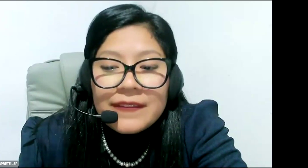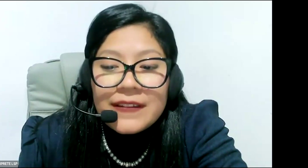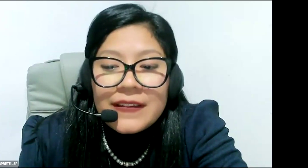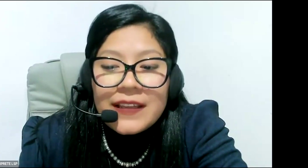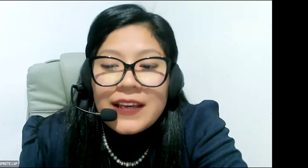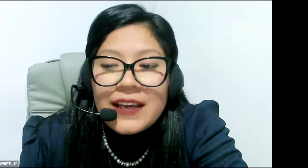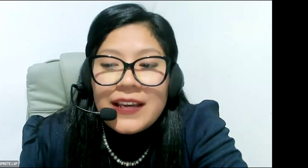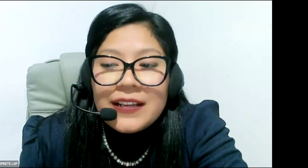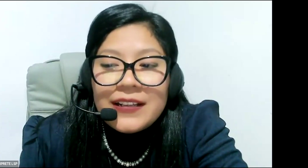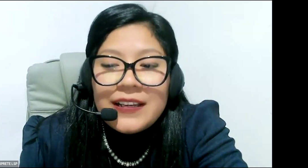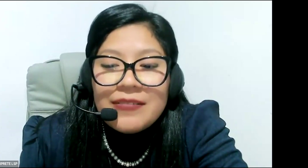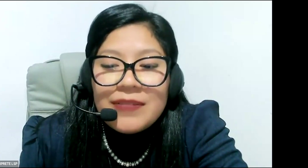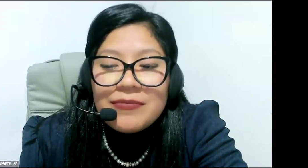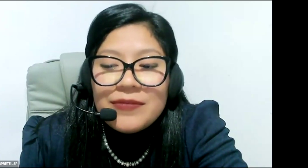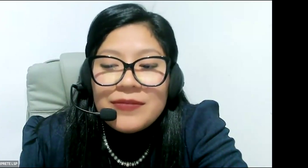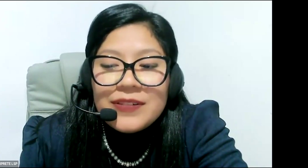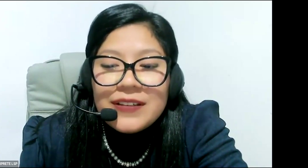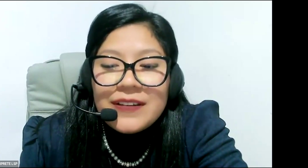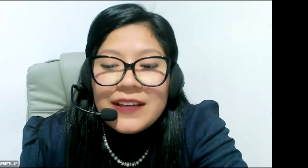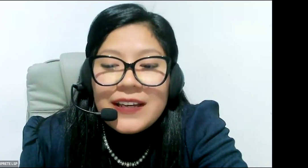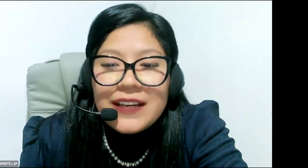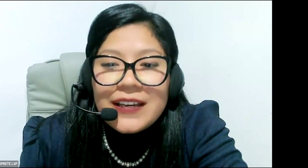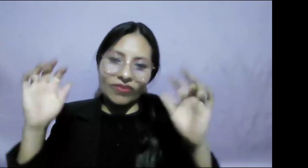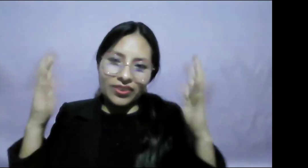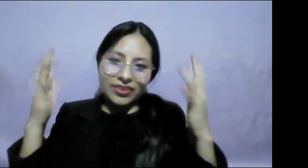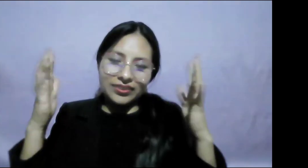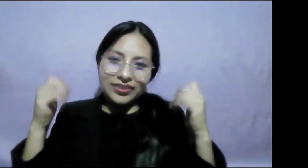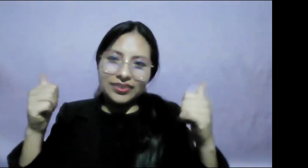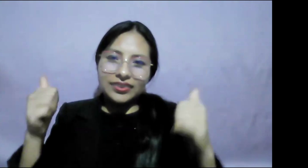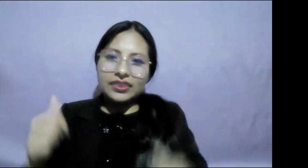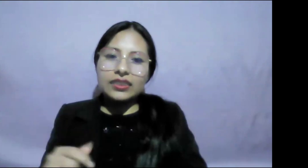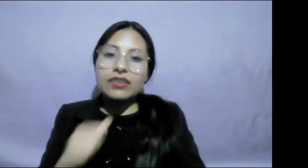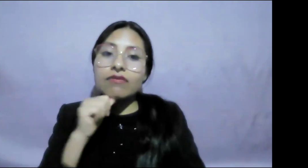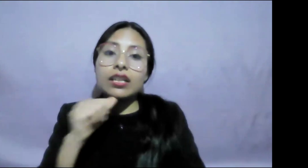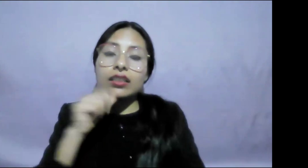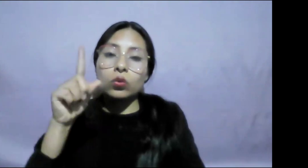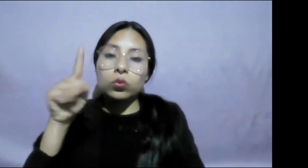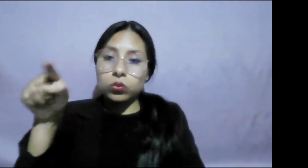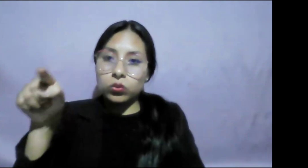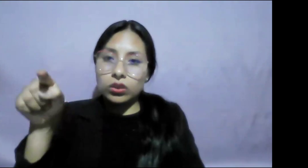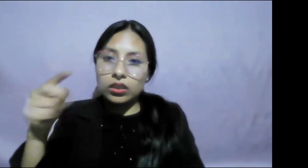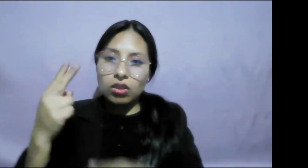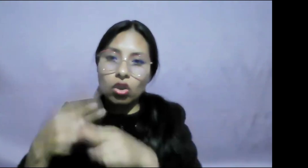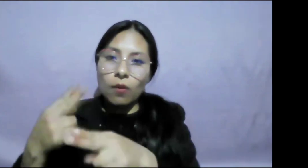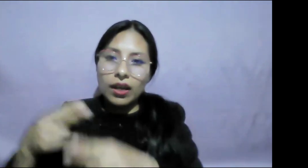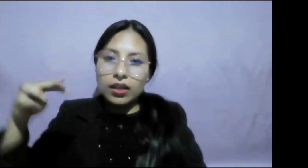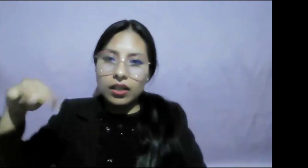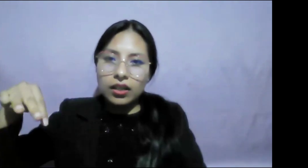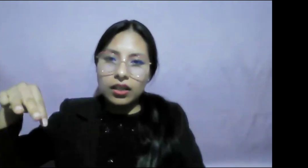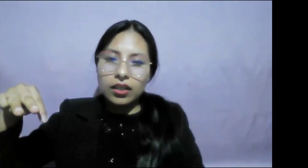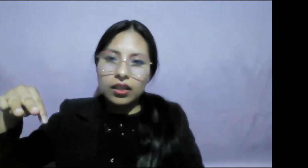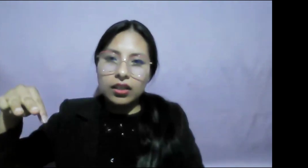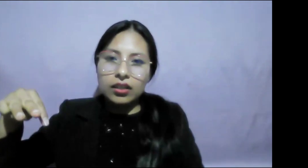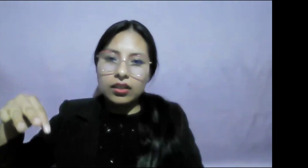Sí en Lima muy bien Marí Mario